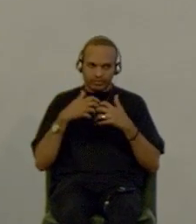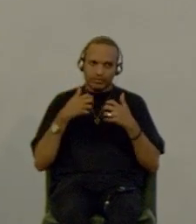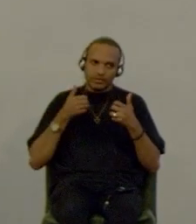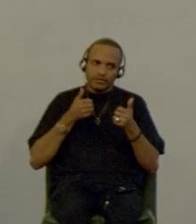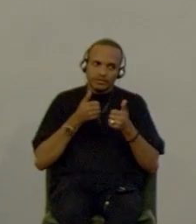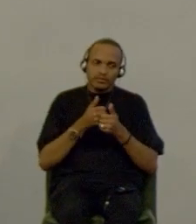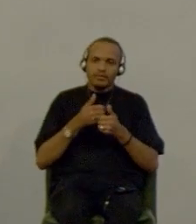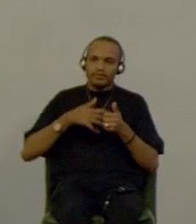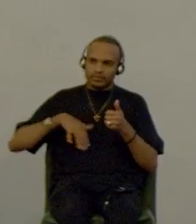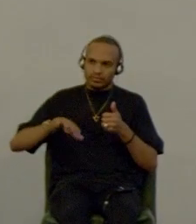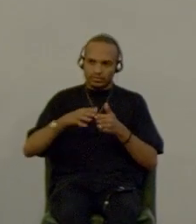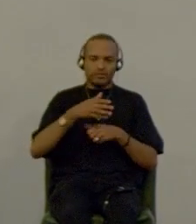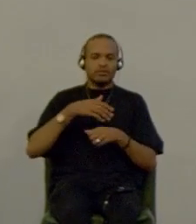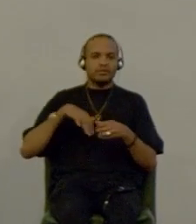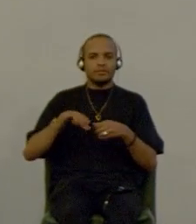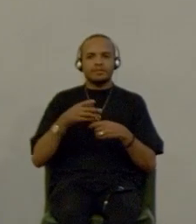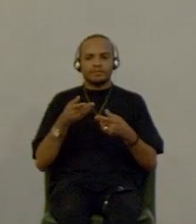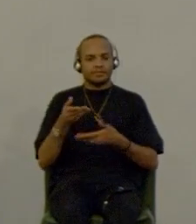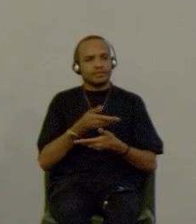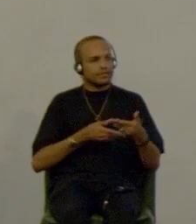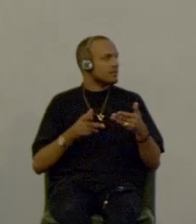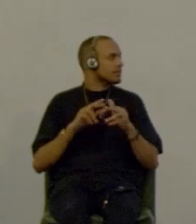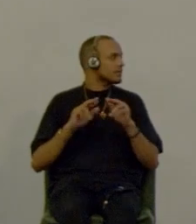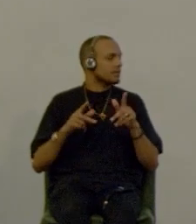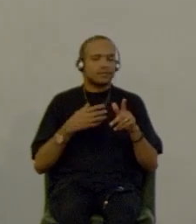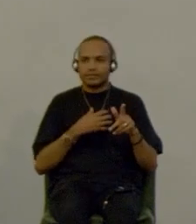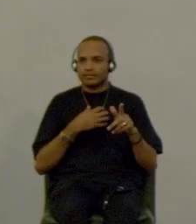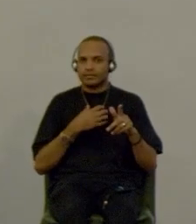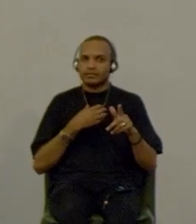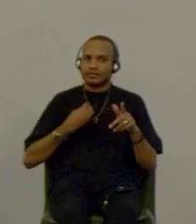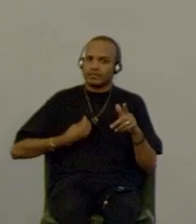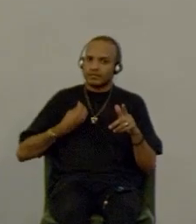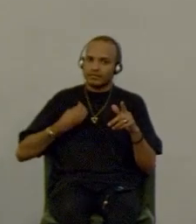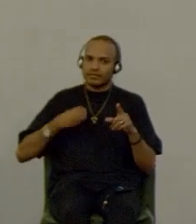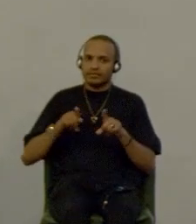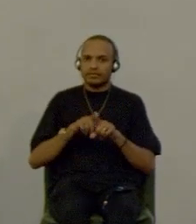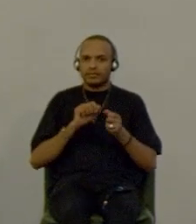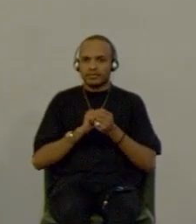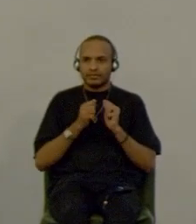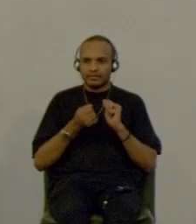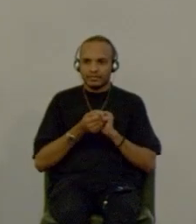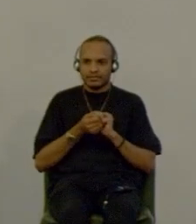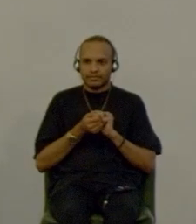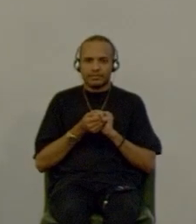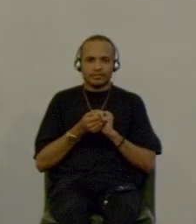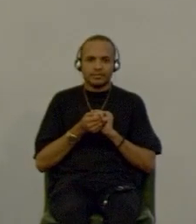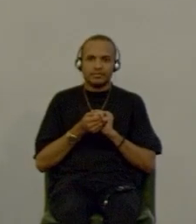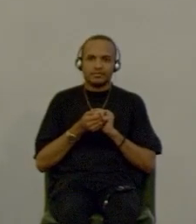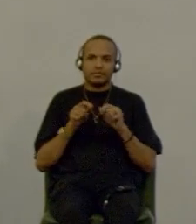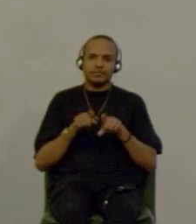em gestos circulares e espiralados, dos diferentes modos de existência e de habitabilidade, com